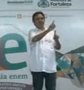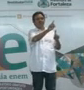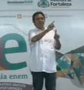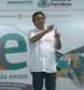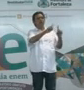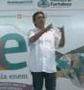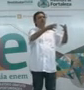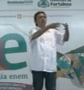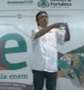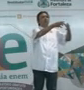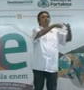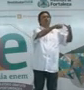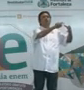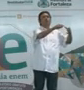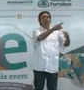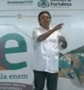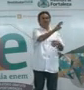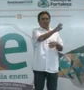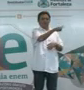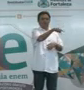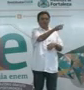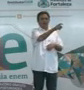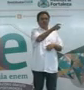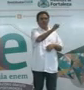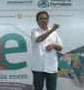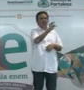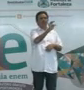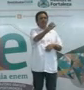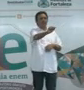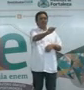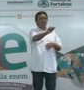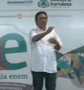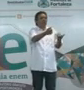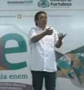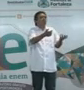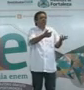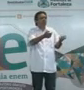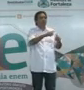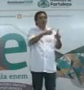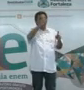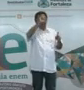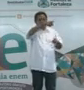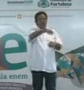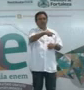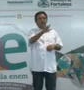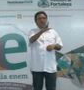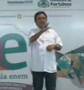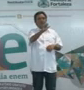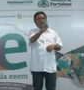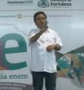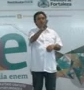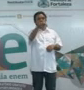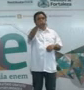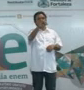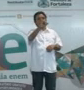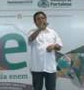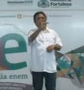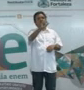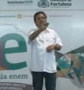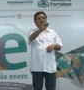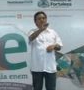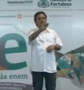coisa, a população do Iraque não é de predominantemente xiita? É. Mas quem governava o Iraque era um sunita chamado